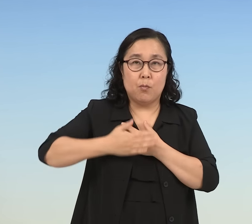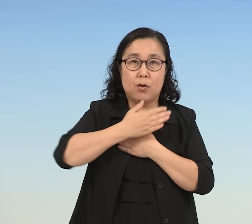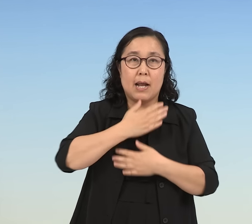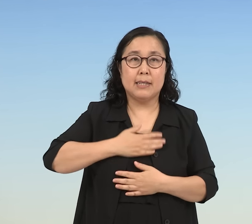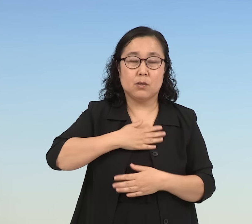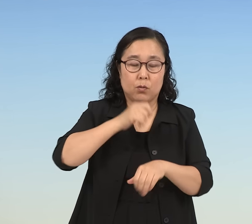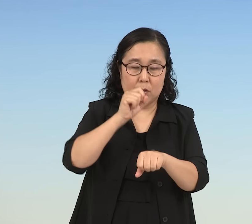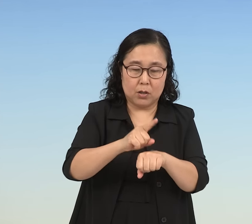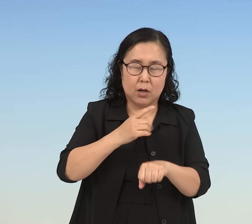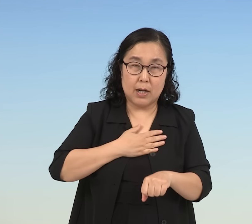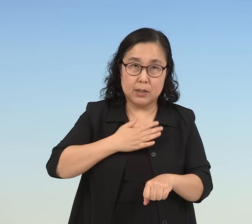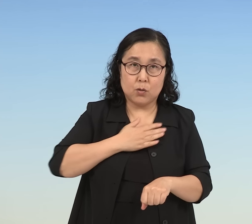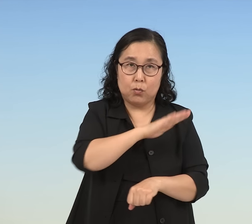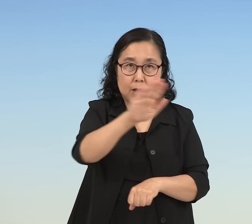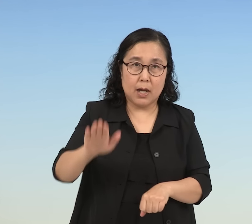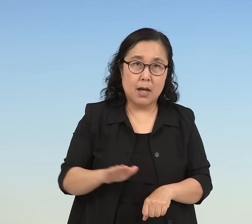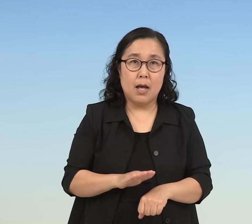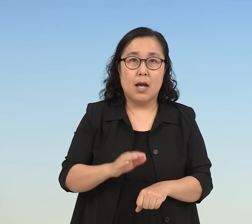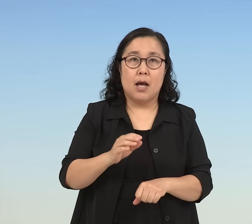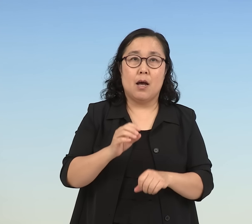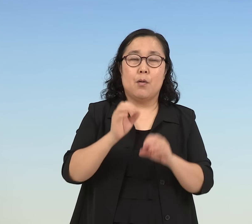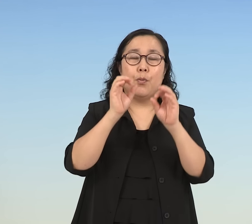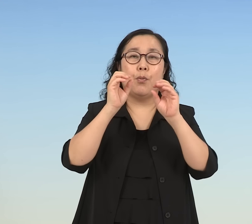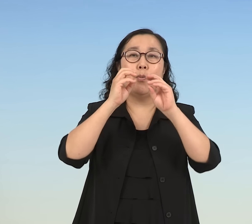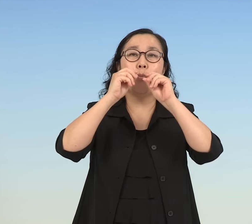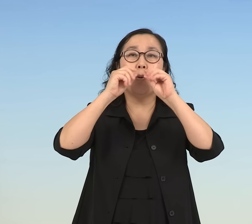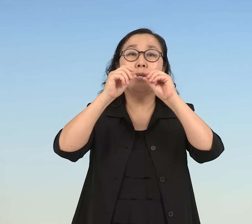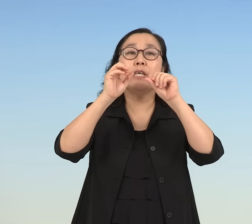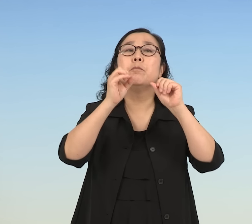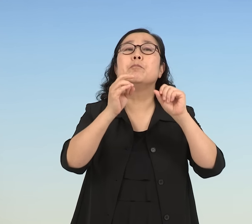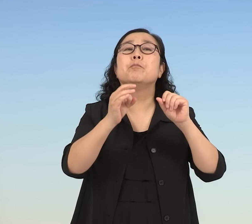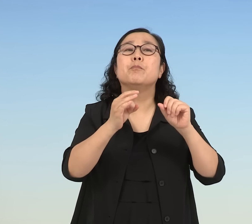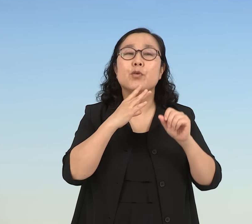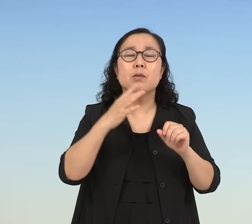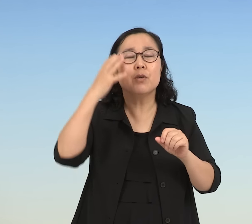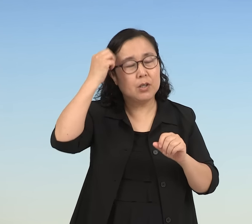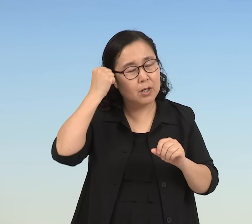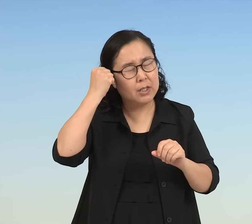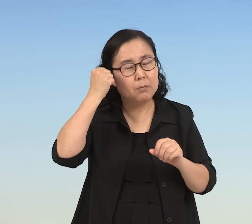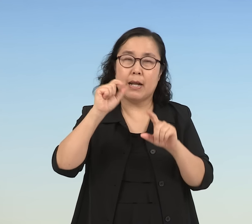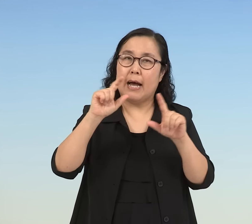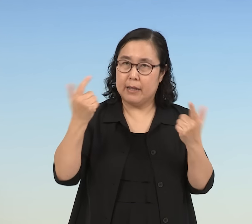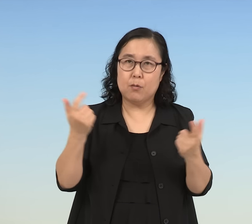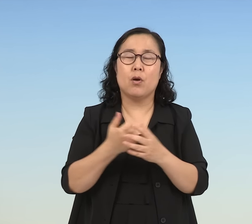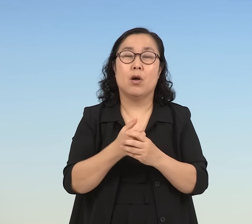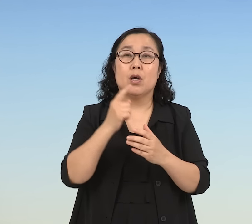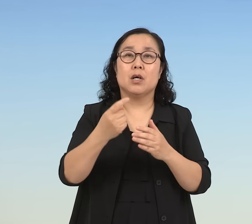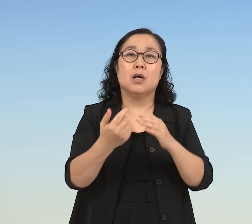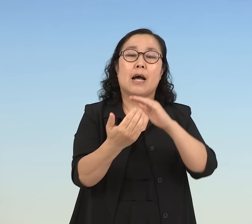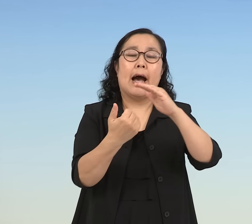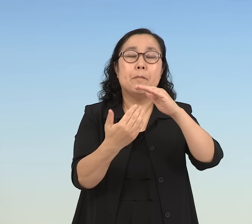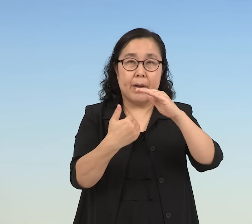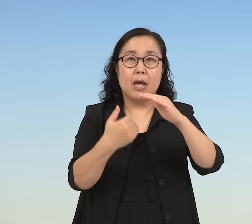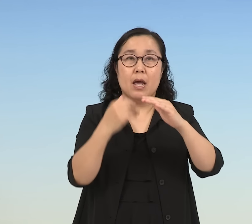체질을 아시며 우리가 단지 먼지임을 기억하시미로다. 이 먼지 같은 놈아, 하나님이 그러려고 주신 말씀이 아니고요, 이 말씀은 바로 앞에